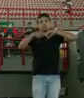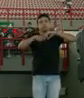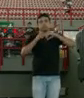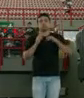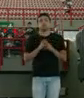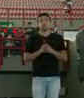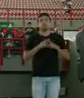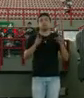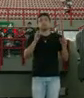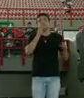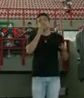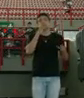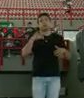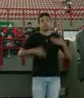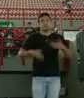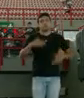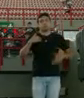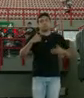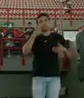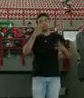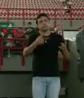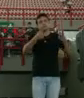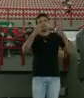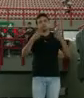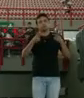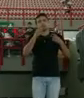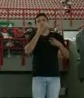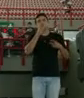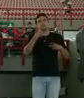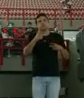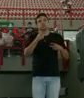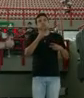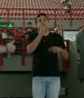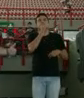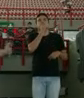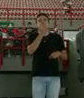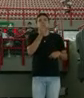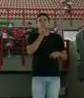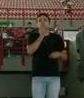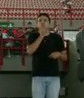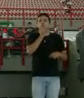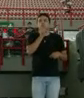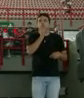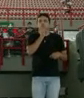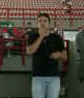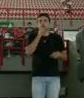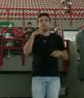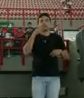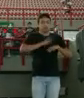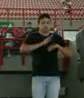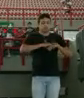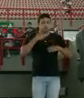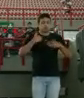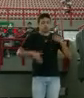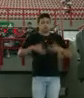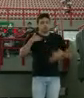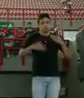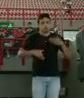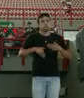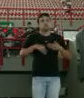certo? Mas se o teu corpo perceber que tu não estás bebendo água suficiente, ele começa a